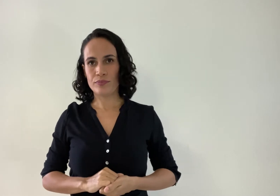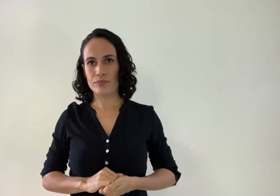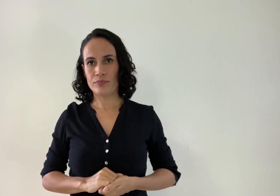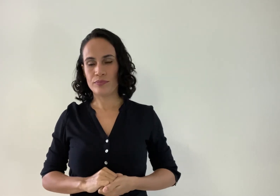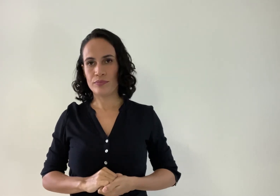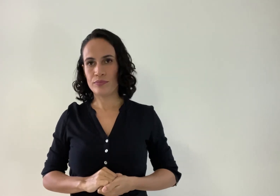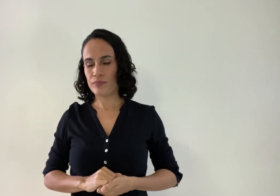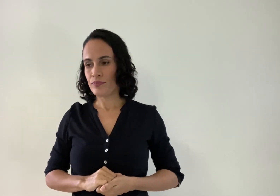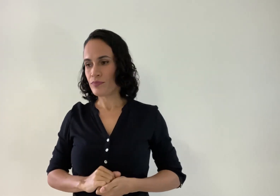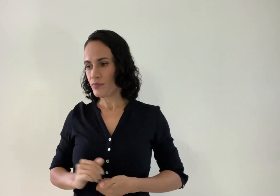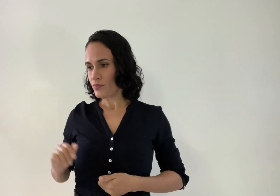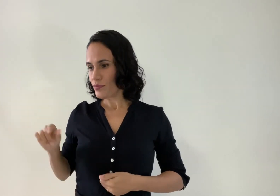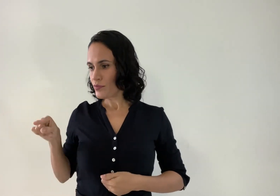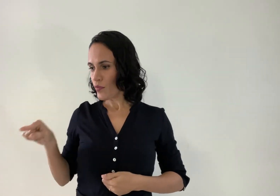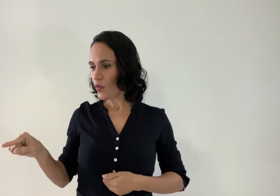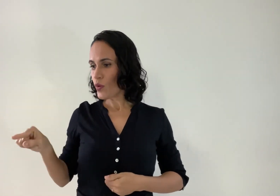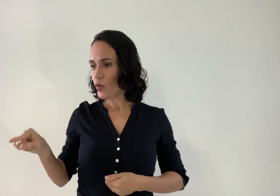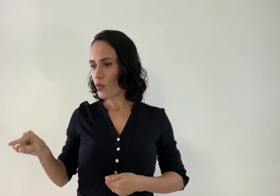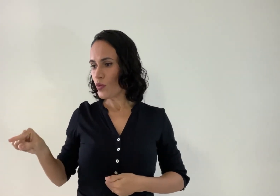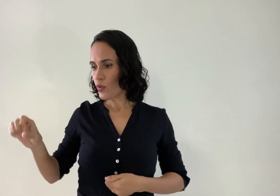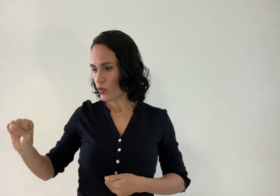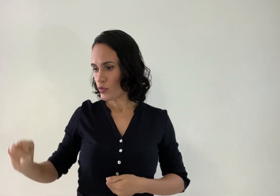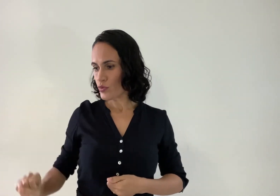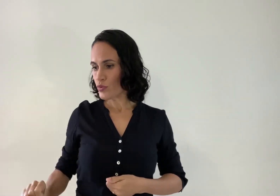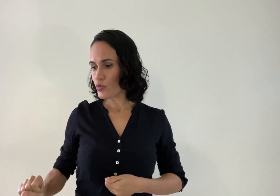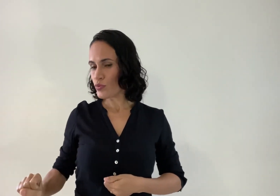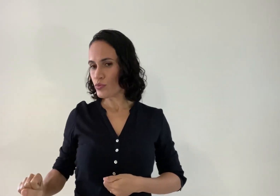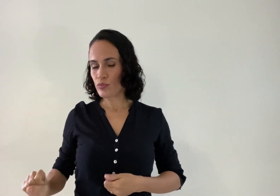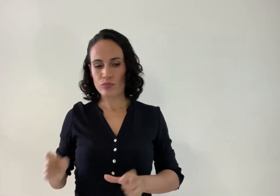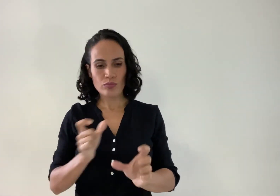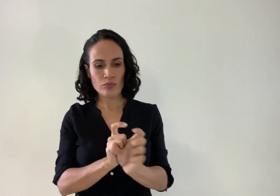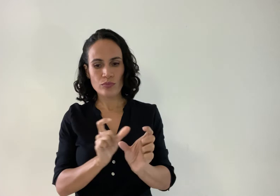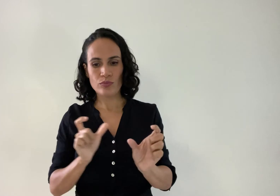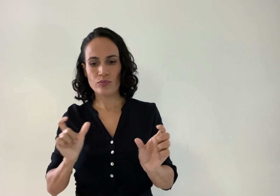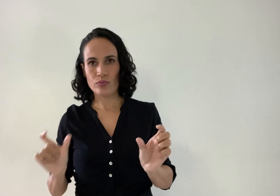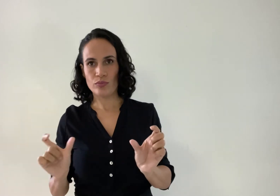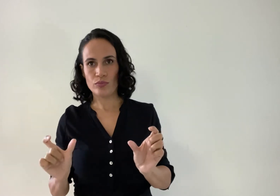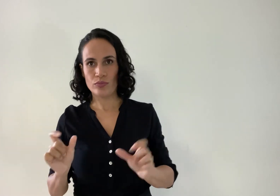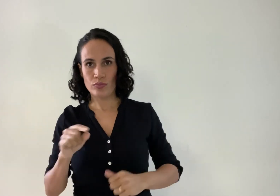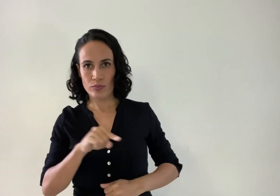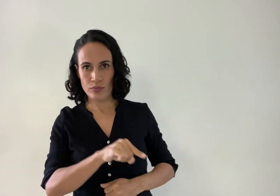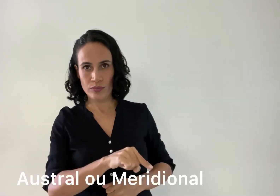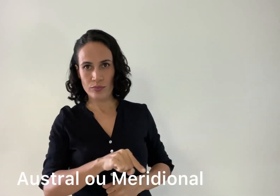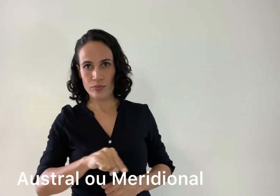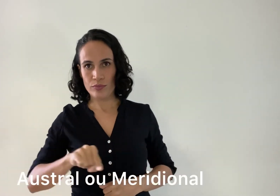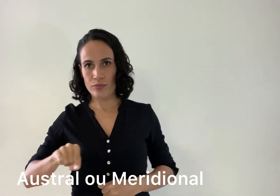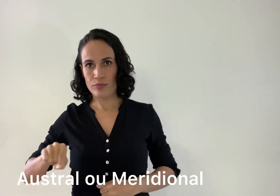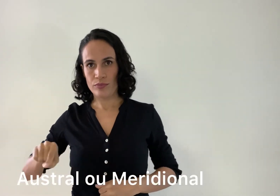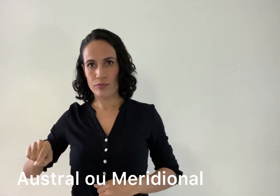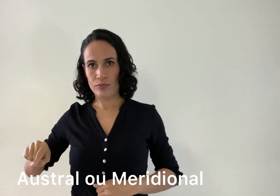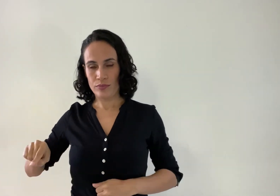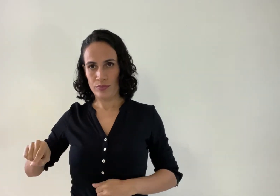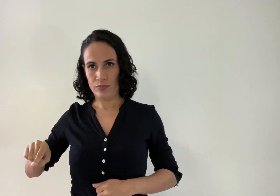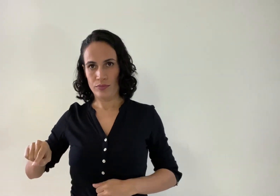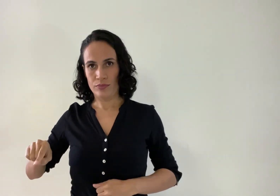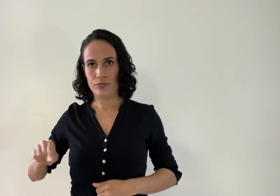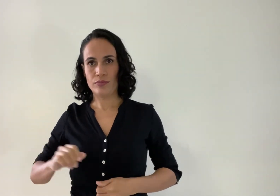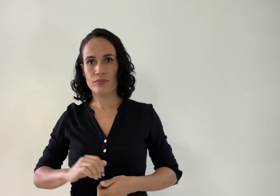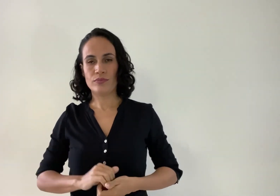boreal. Eu também posso chamar o hemisfério sul de austral ou de meridional. Então, a linha do Equador vai dividir